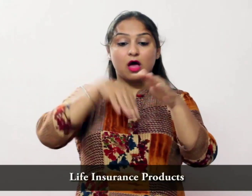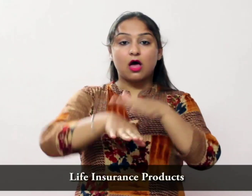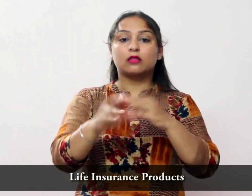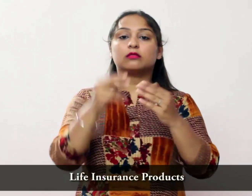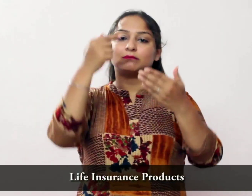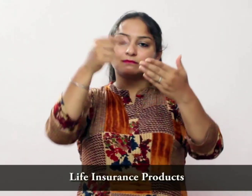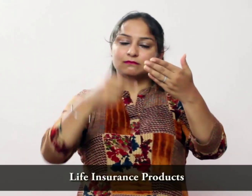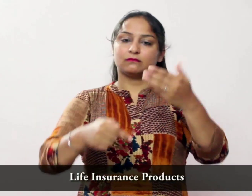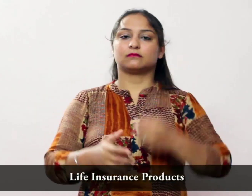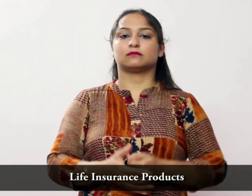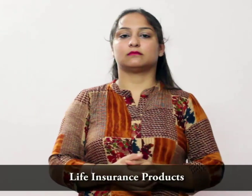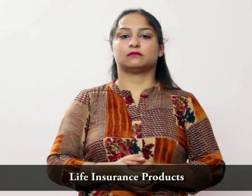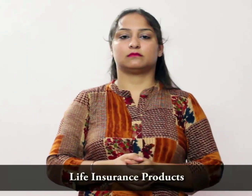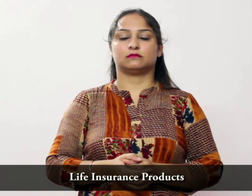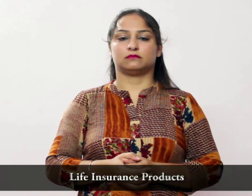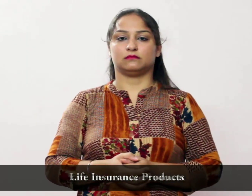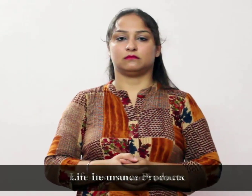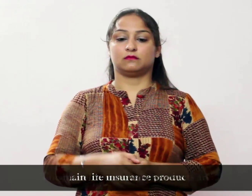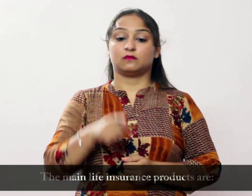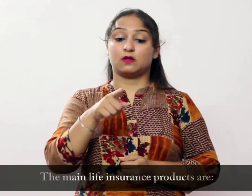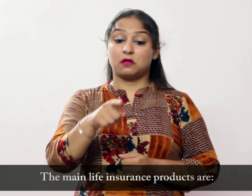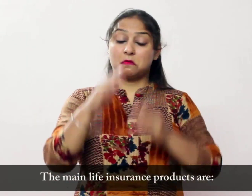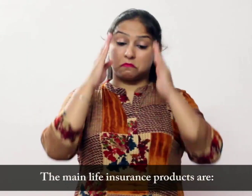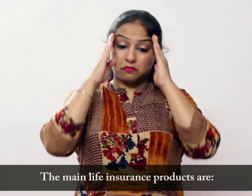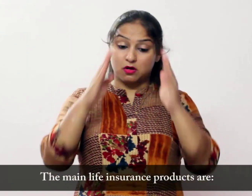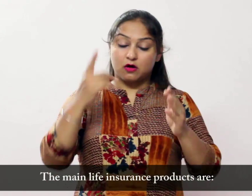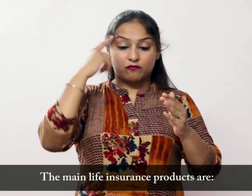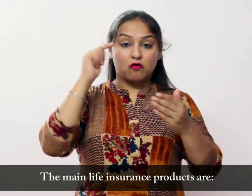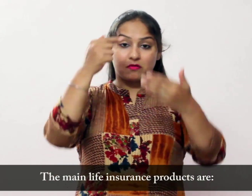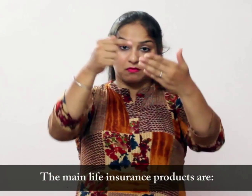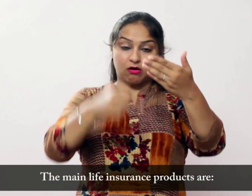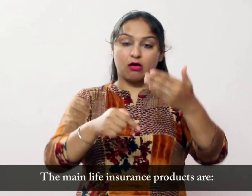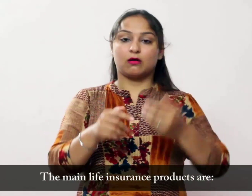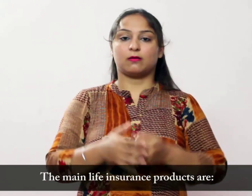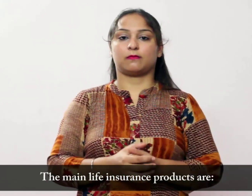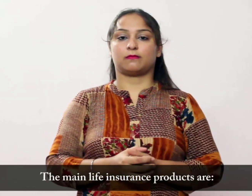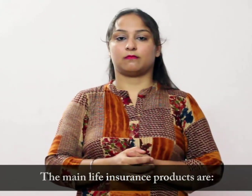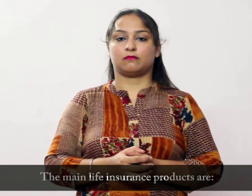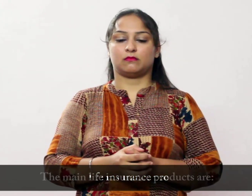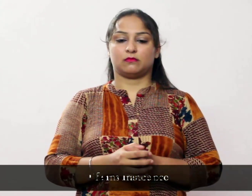बीमा उत्पाद। मुख्य जीवन बीमा उत्पाद हैं